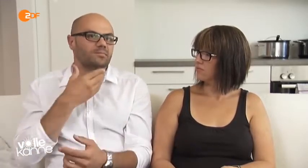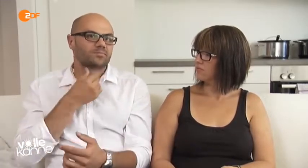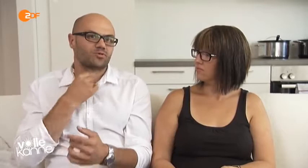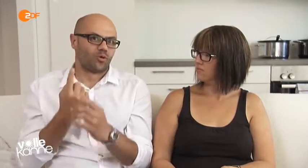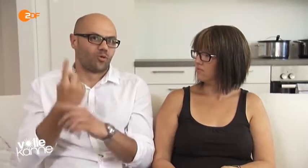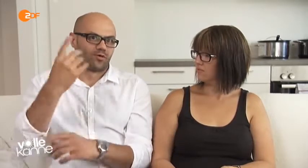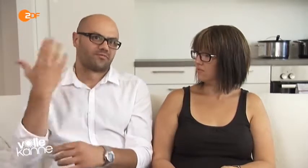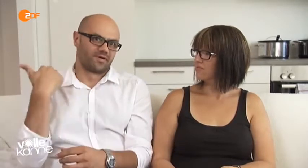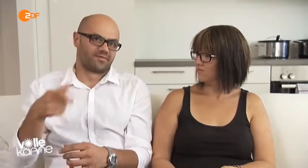kann.